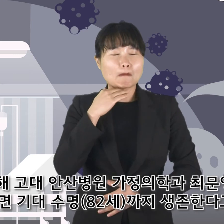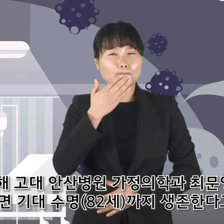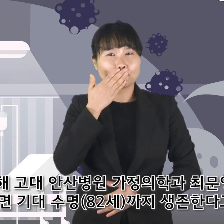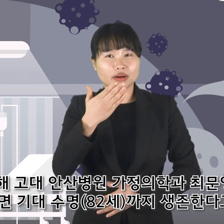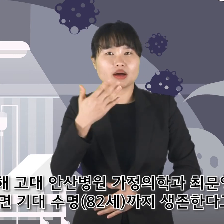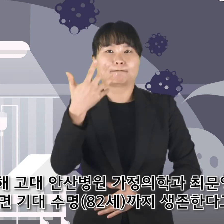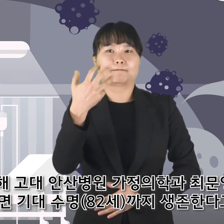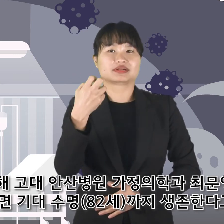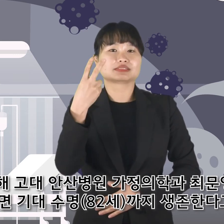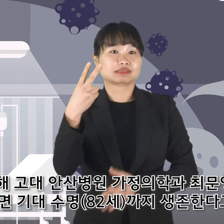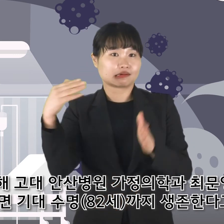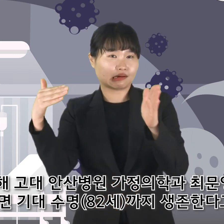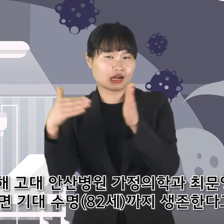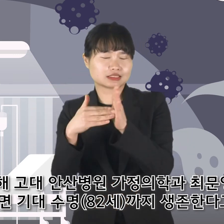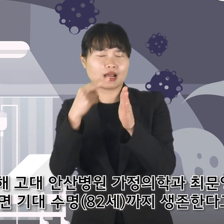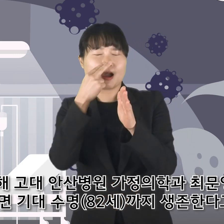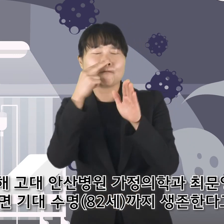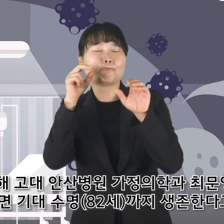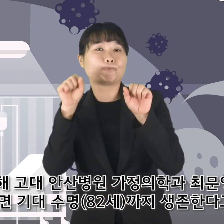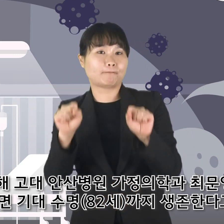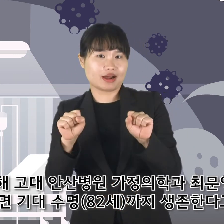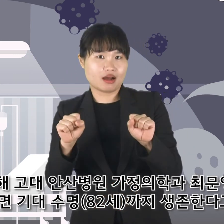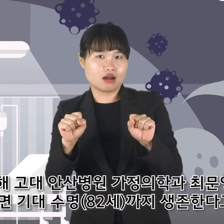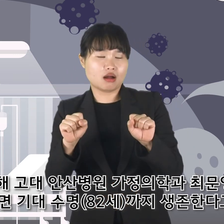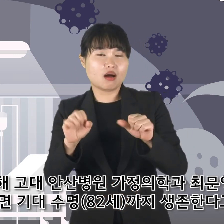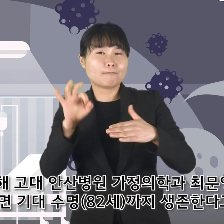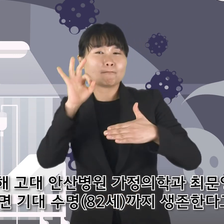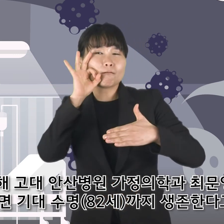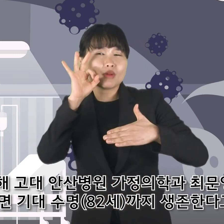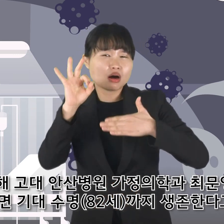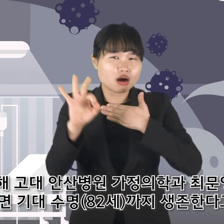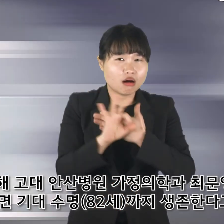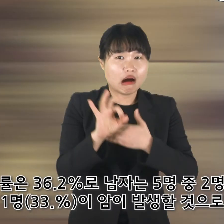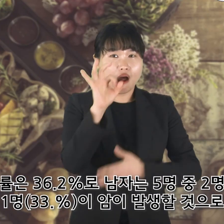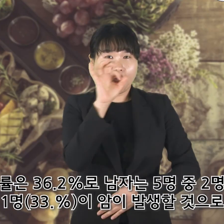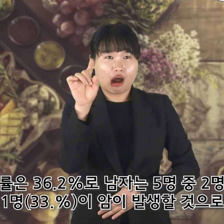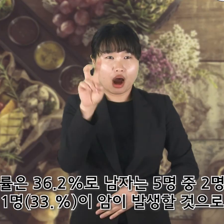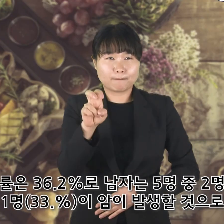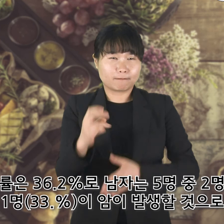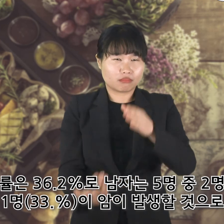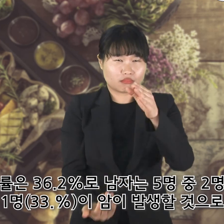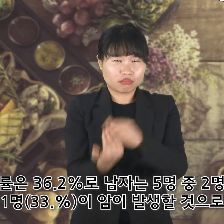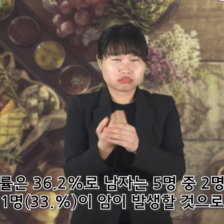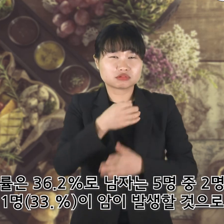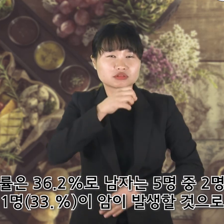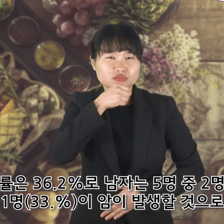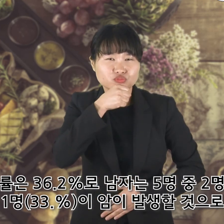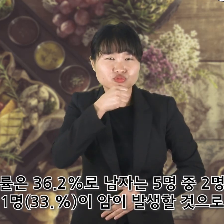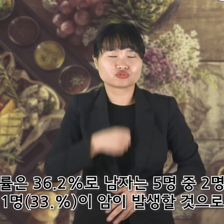통계에 따르면 기대 수명 82세까지 생존한다고 가정할 때 암에 걸릴 확률은